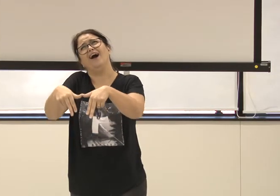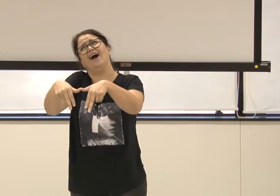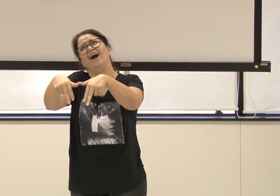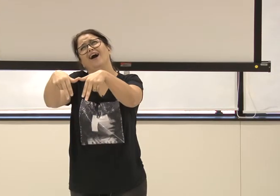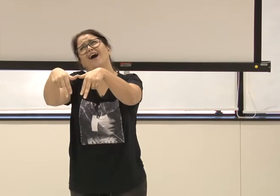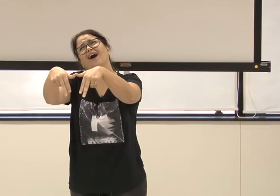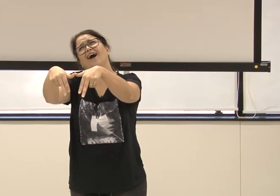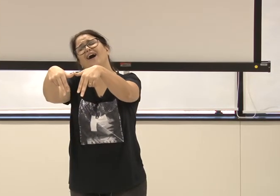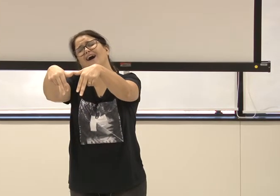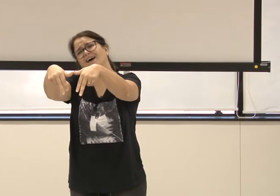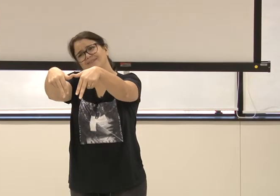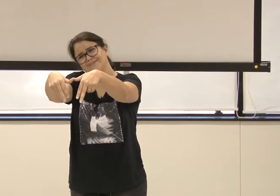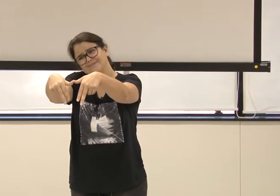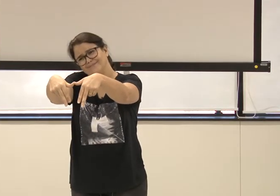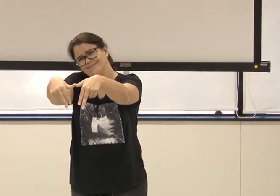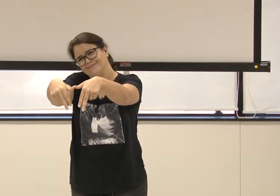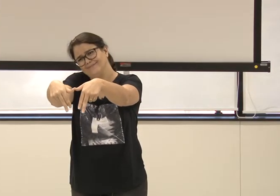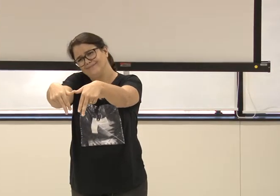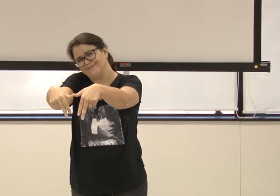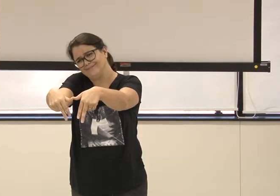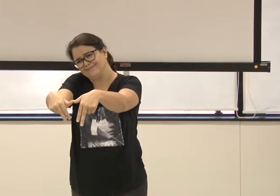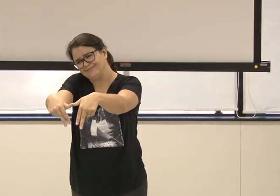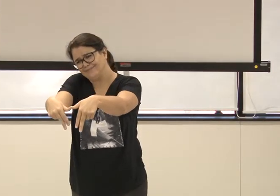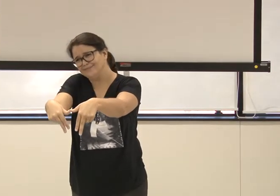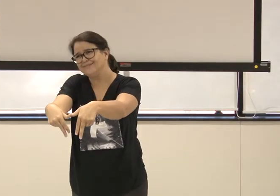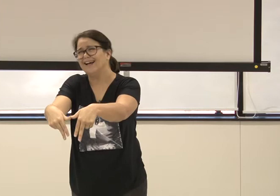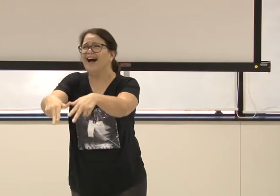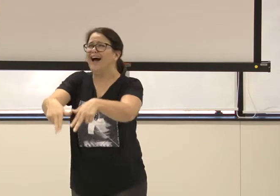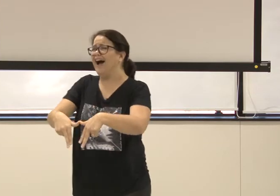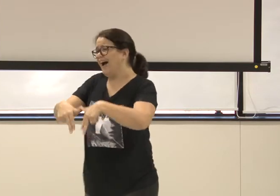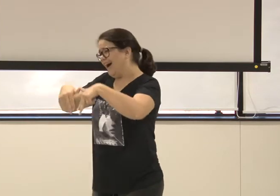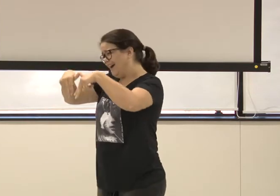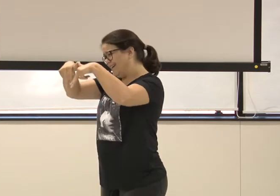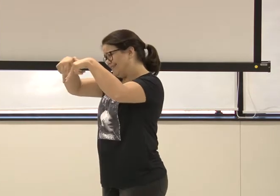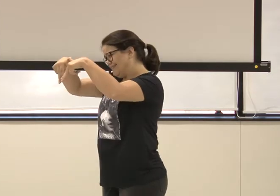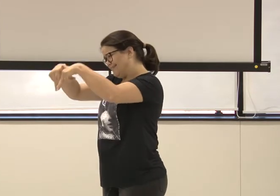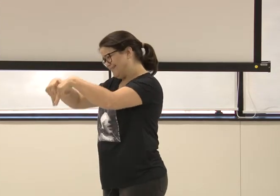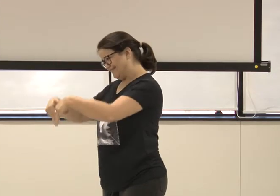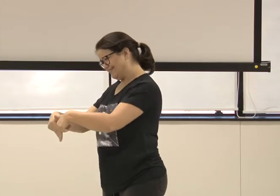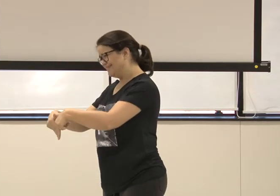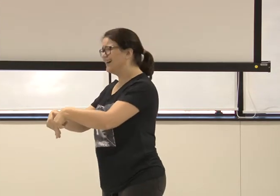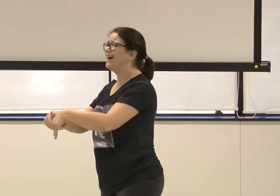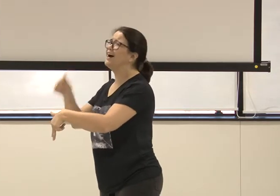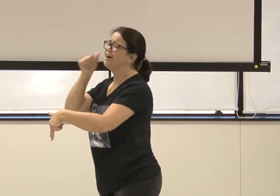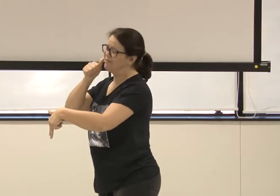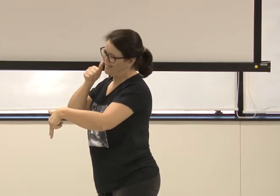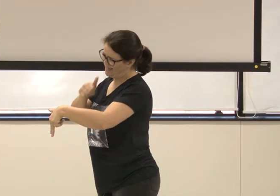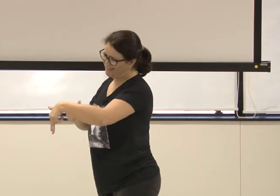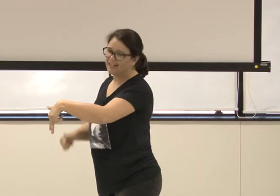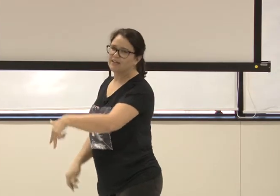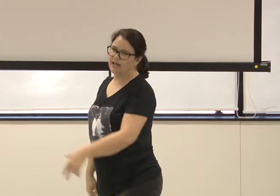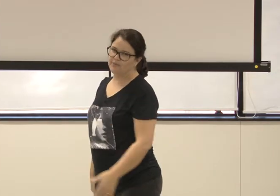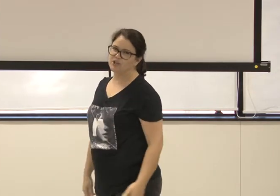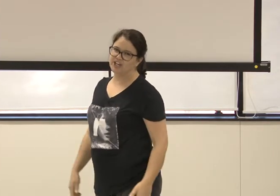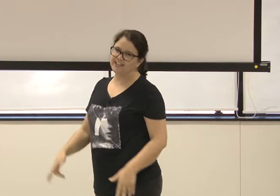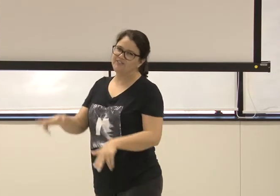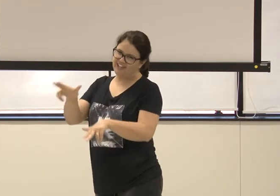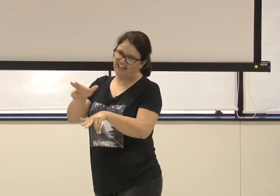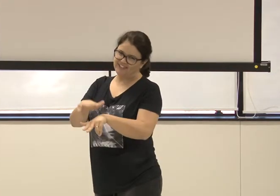Você Ele podia ter ficado, né,